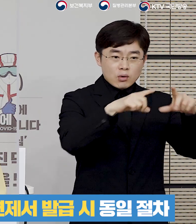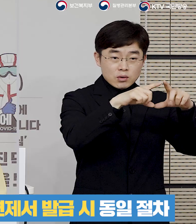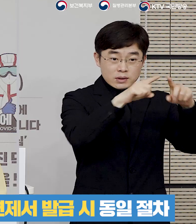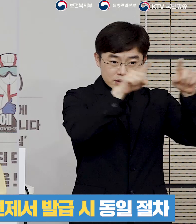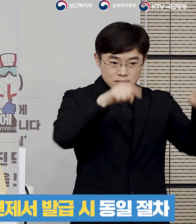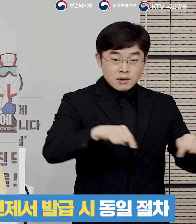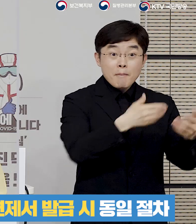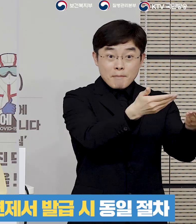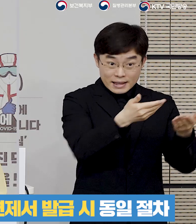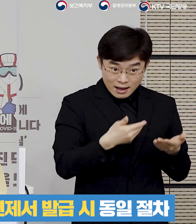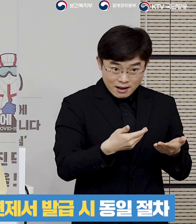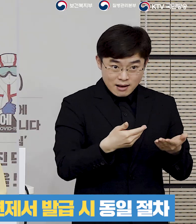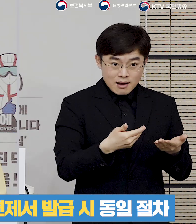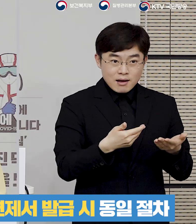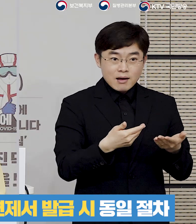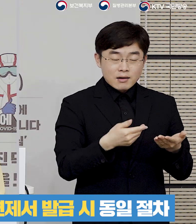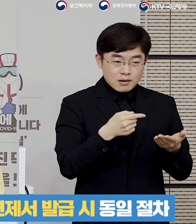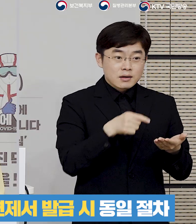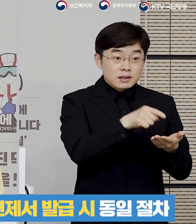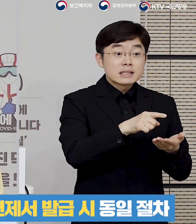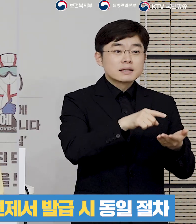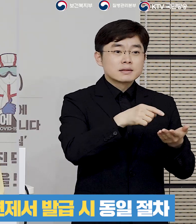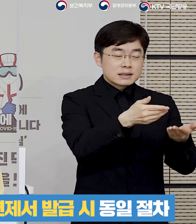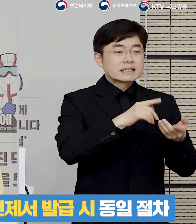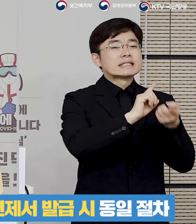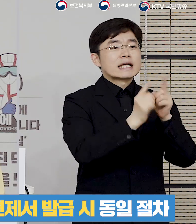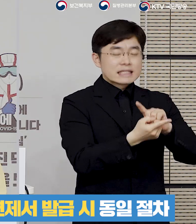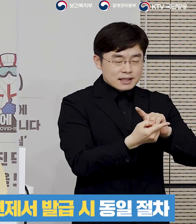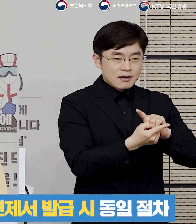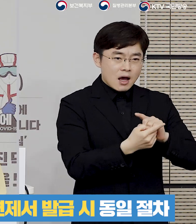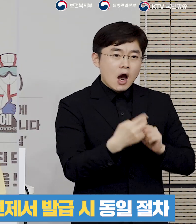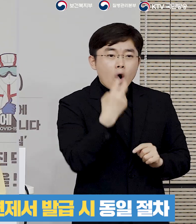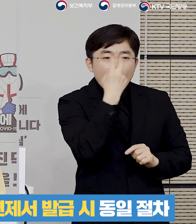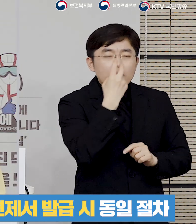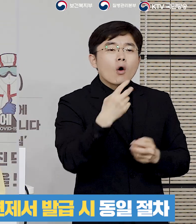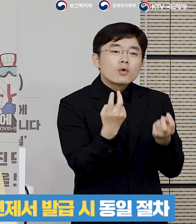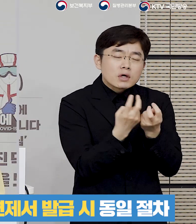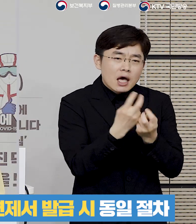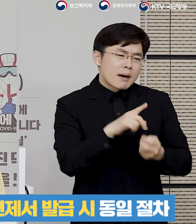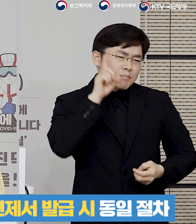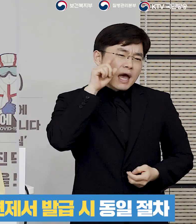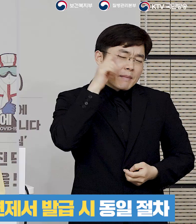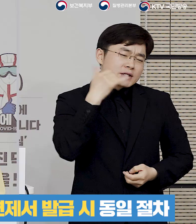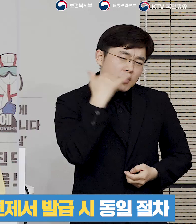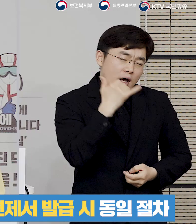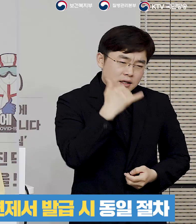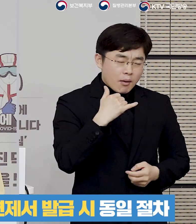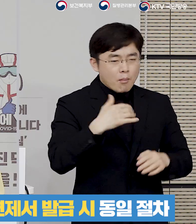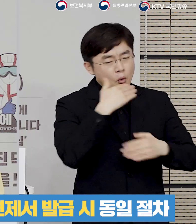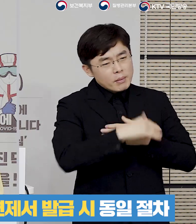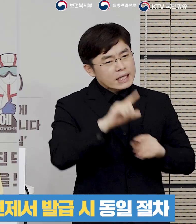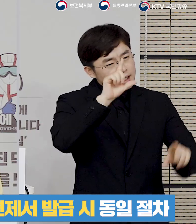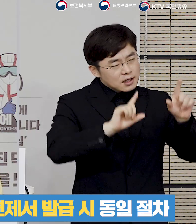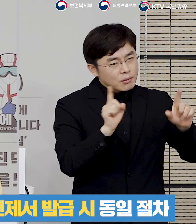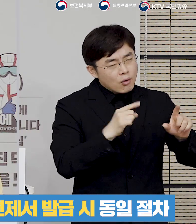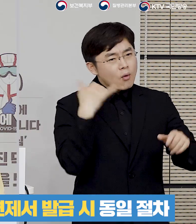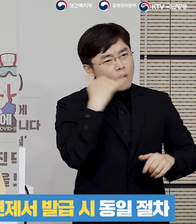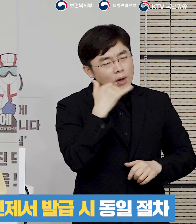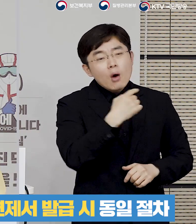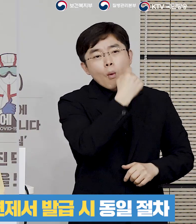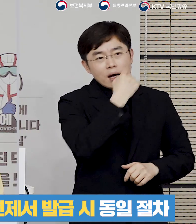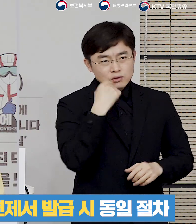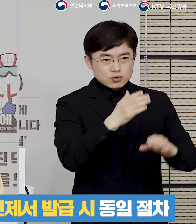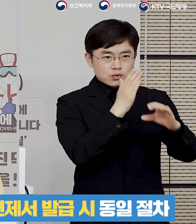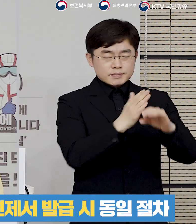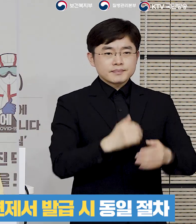되면 동일한 절차로 검사를 하고 능동 감시로 하게 되는 그런 부분들이 제도가 지금 적용이 되고 있습니다.